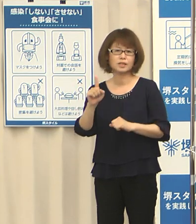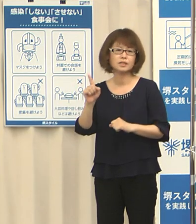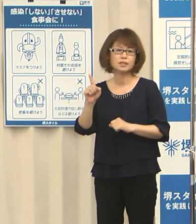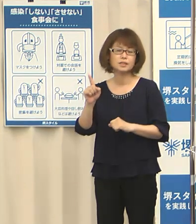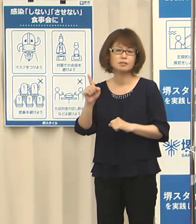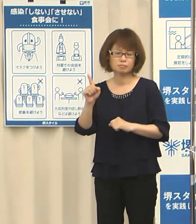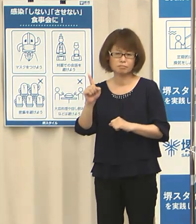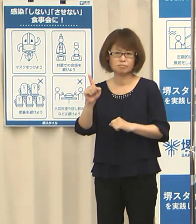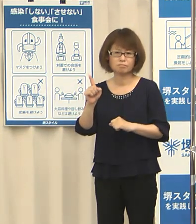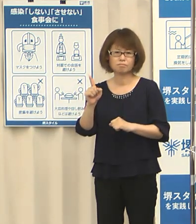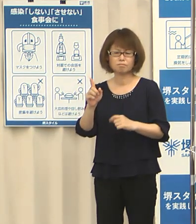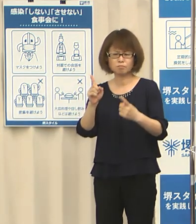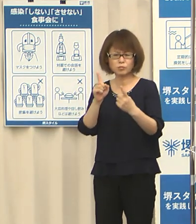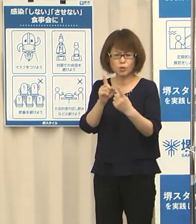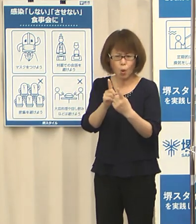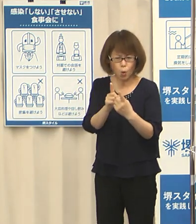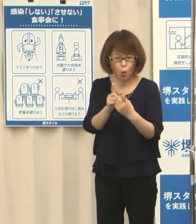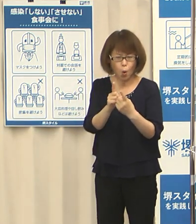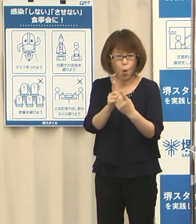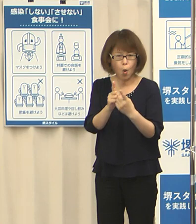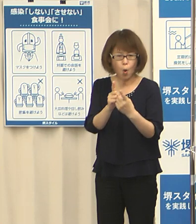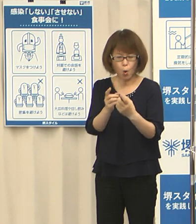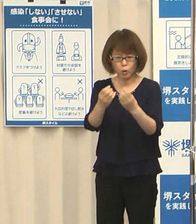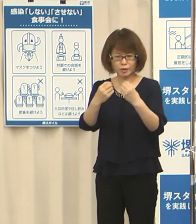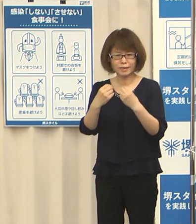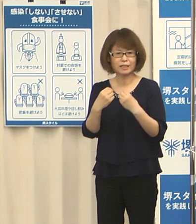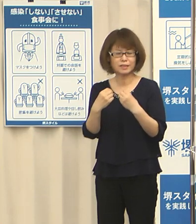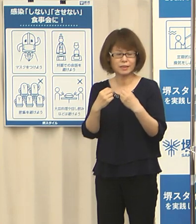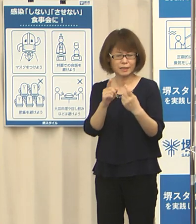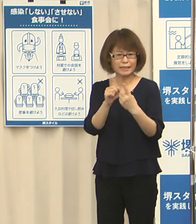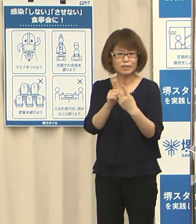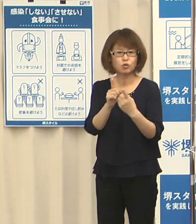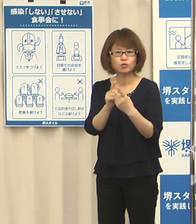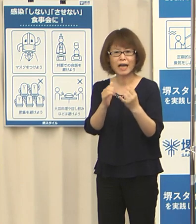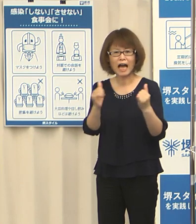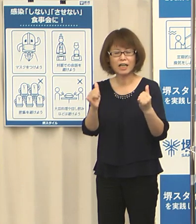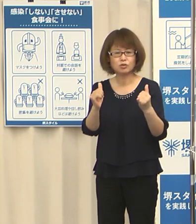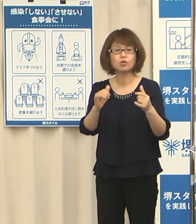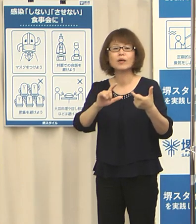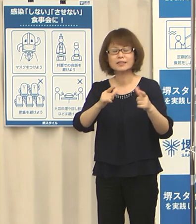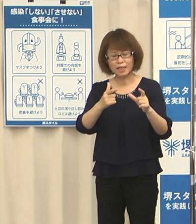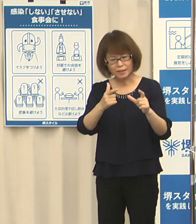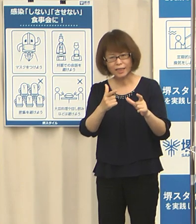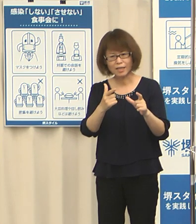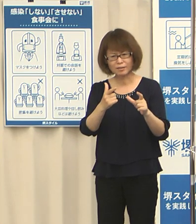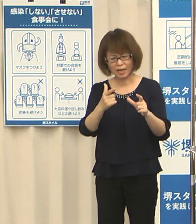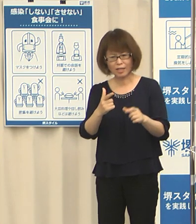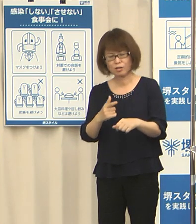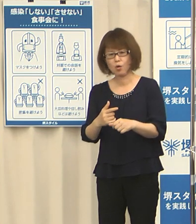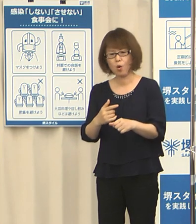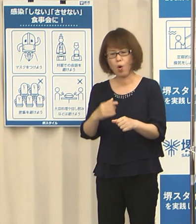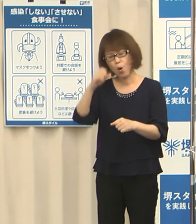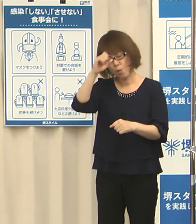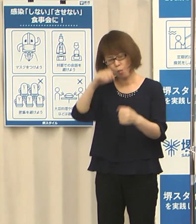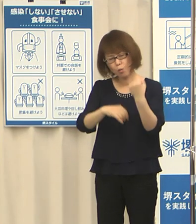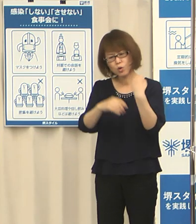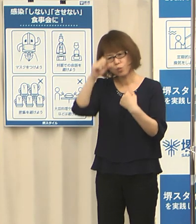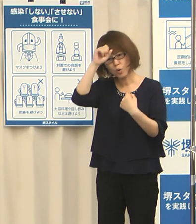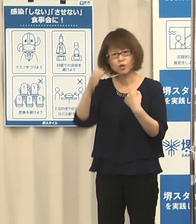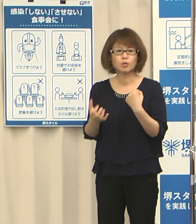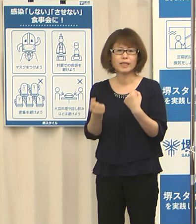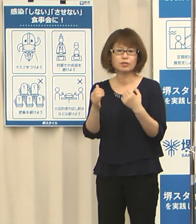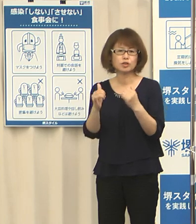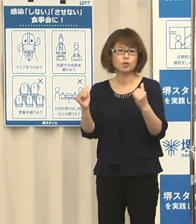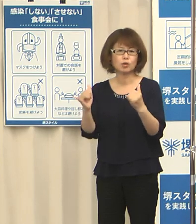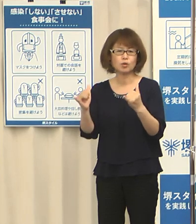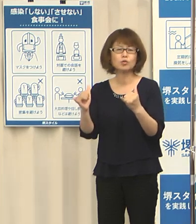濃厚接触者に関しまして、第1波の時というのは何らかの症状がある方、リスクが高い方というのを中心に検査をしてまい